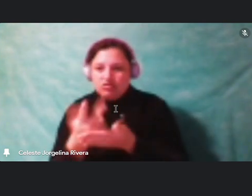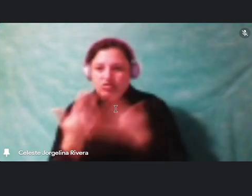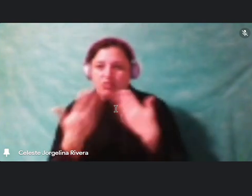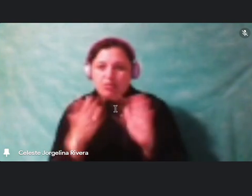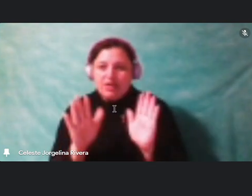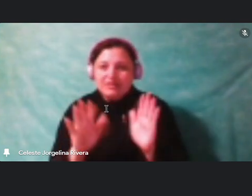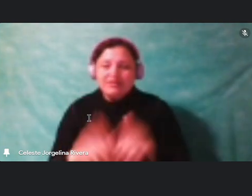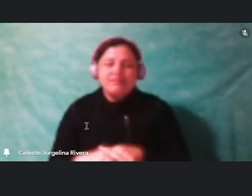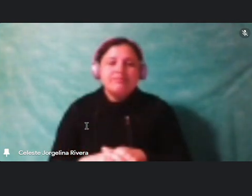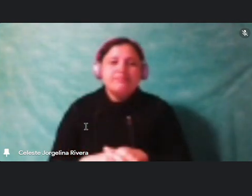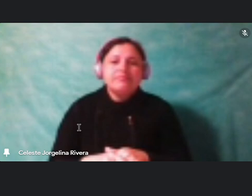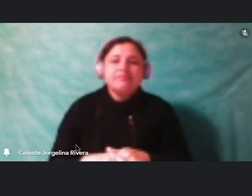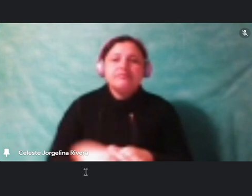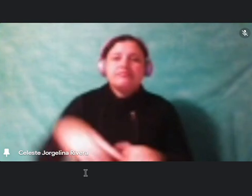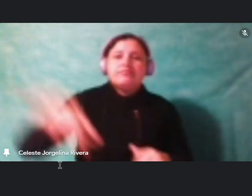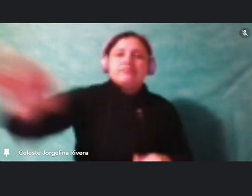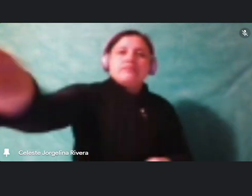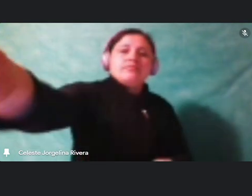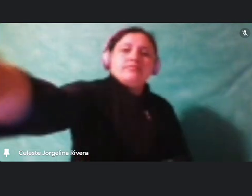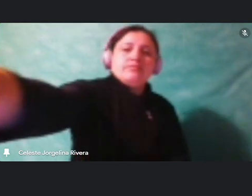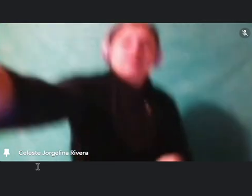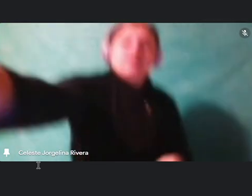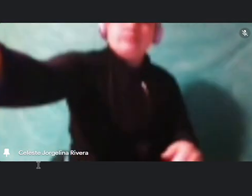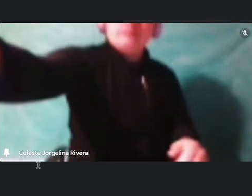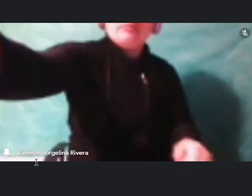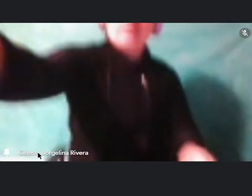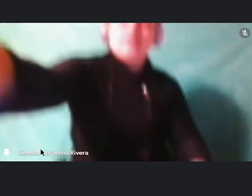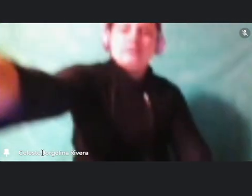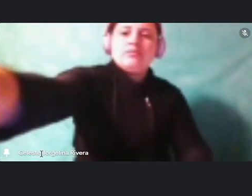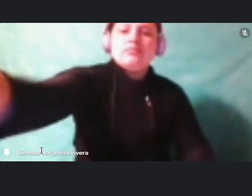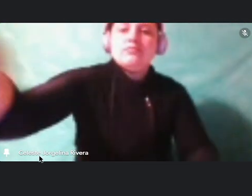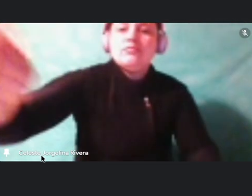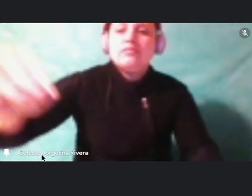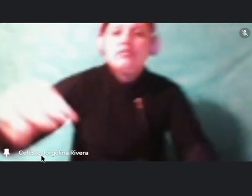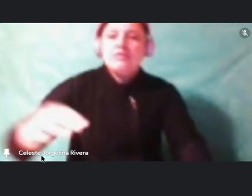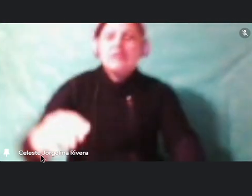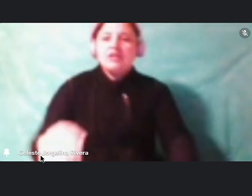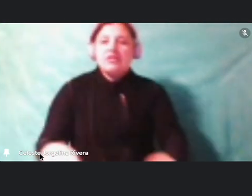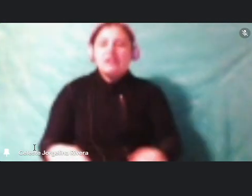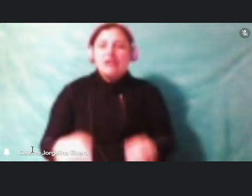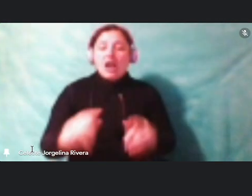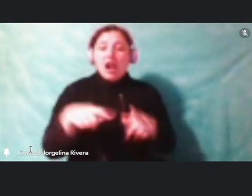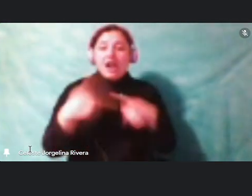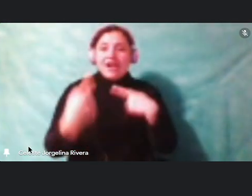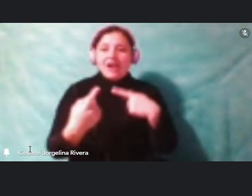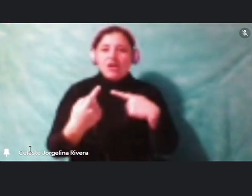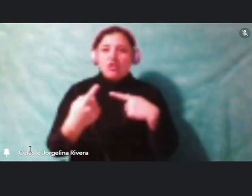tenemos después la más larga, la D, que es la última, creo, ¿sí?